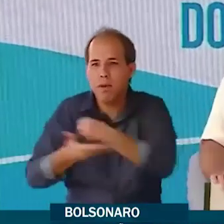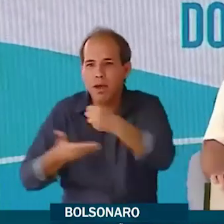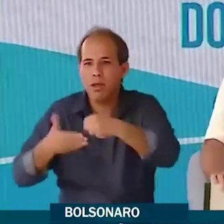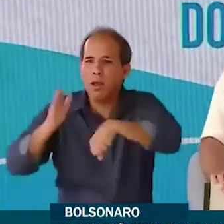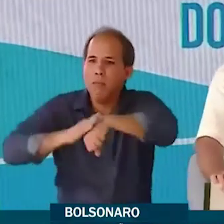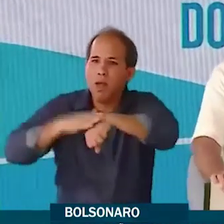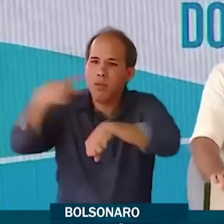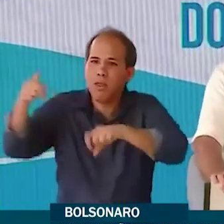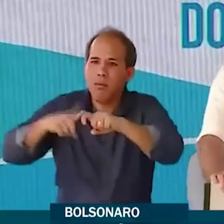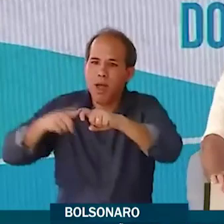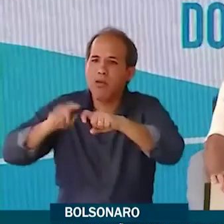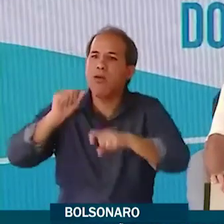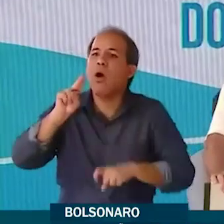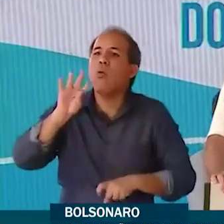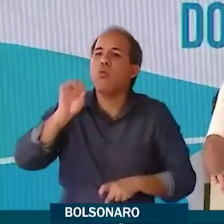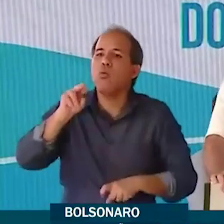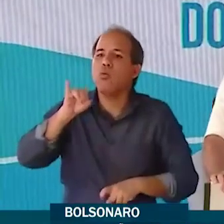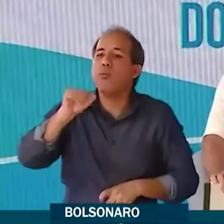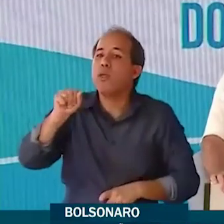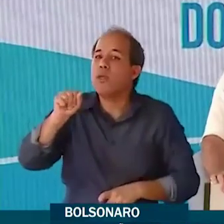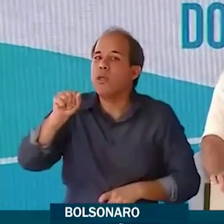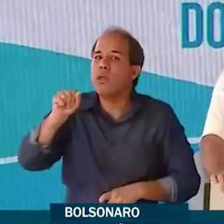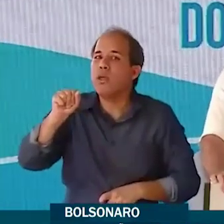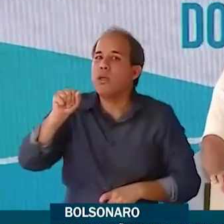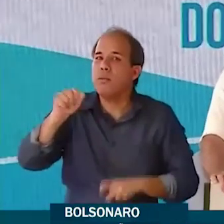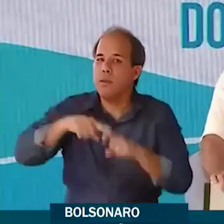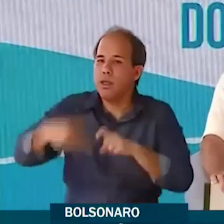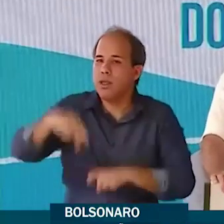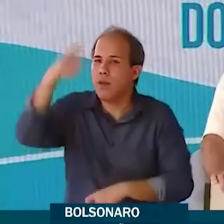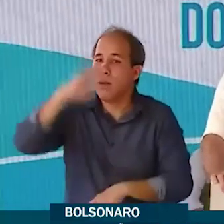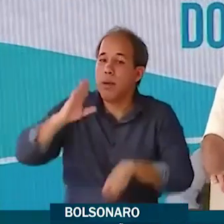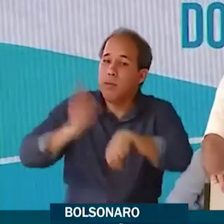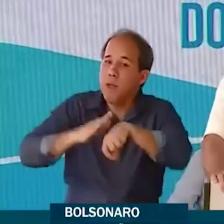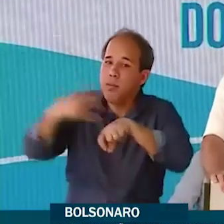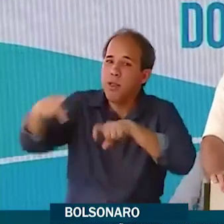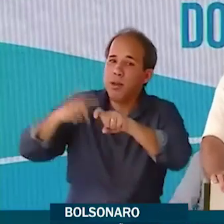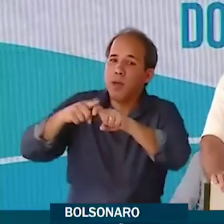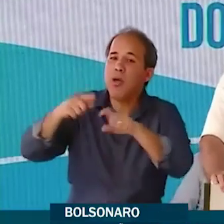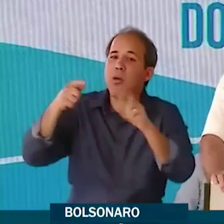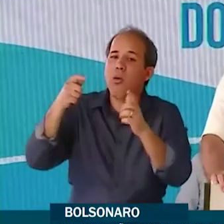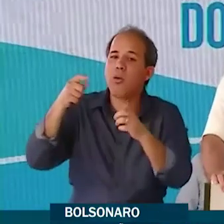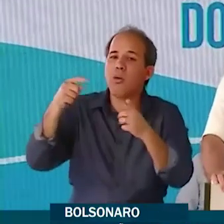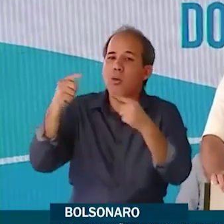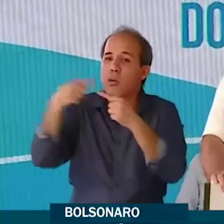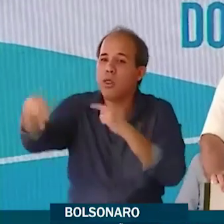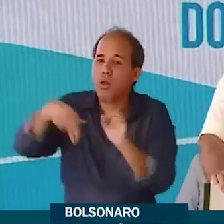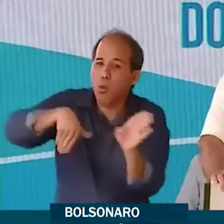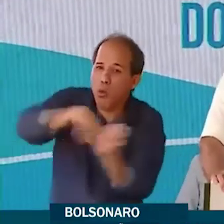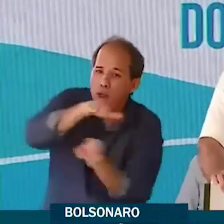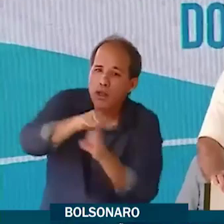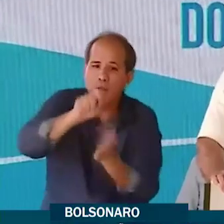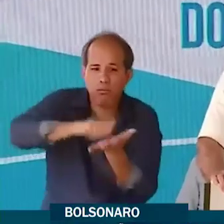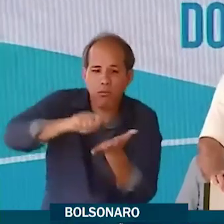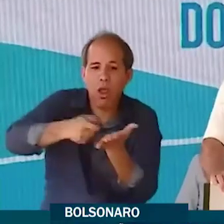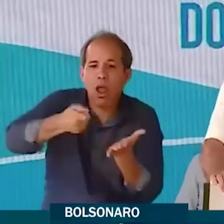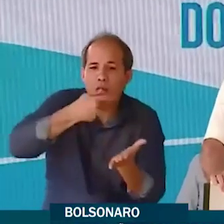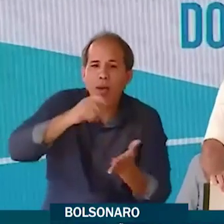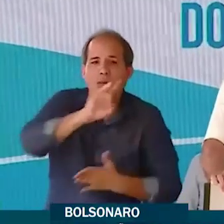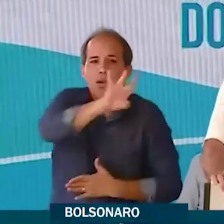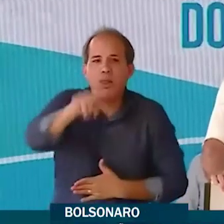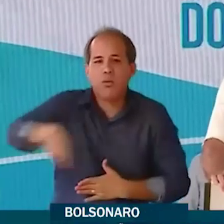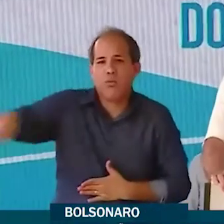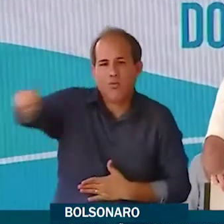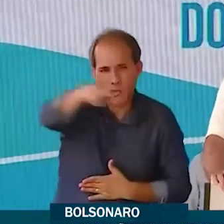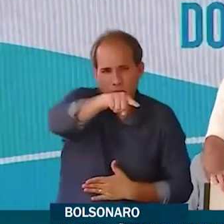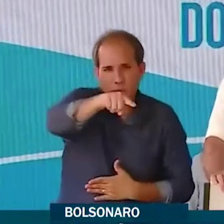do médico brasileiro O médico é que deve orientar e receitar cada um